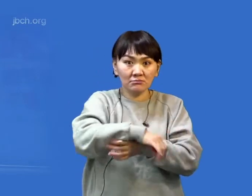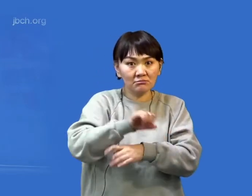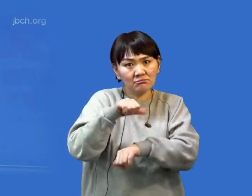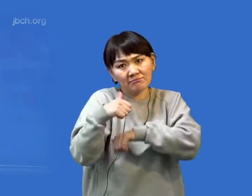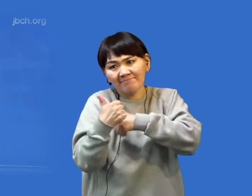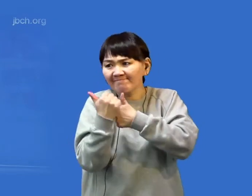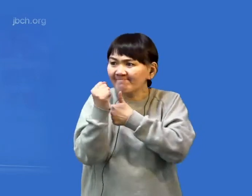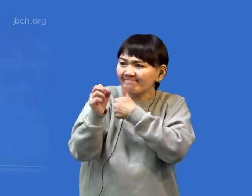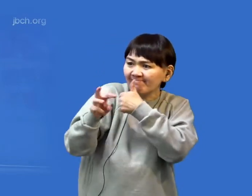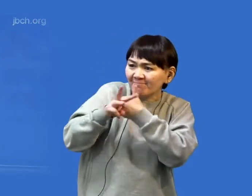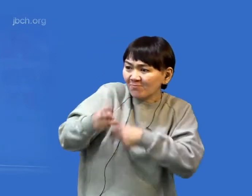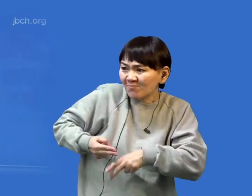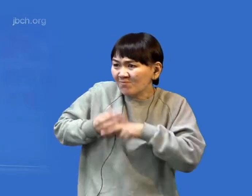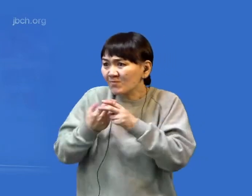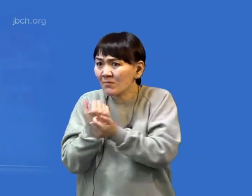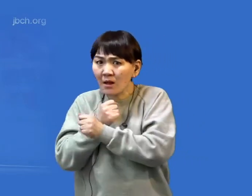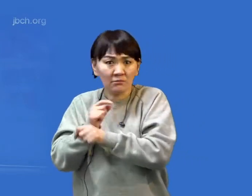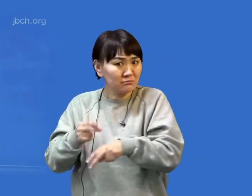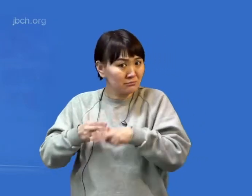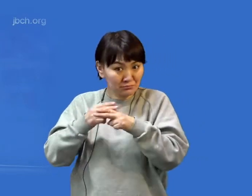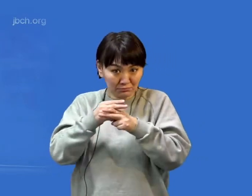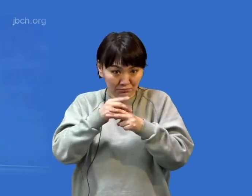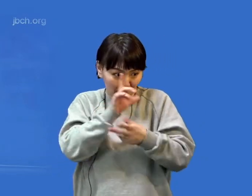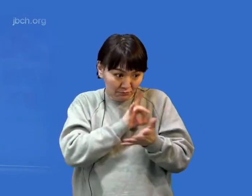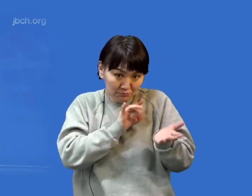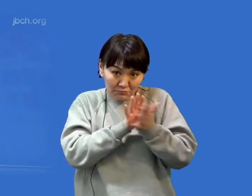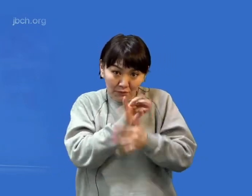хэцүү, бурх ариун сүнс тэр хүн дээр ажиллахгүй.